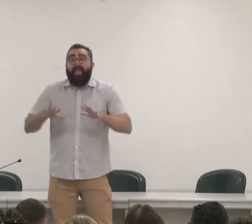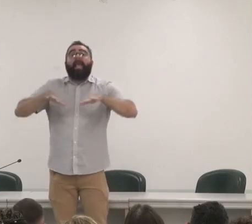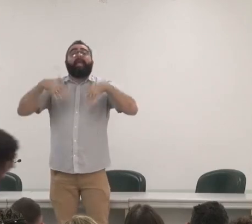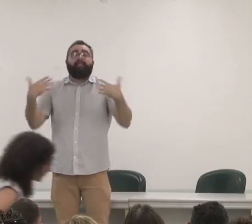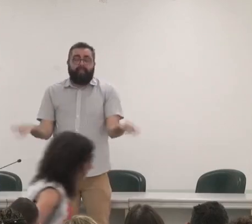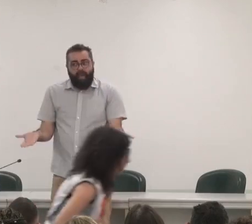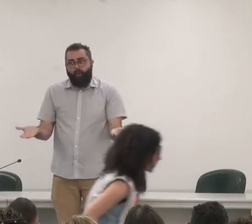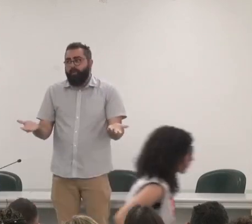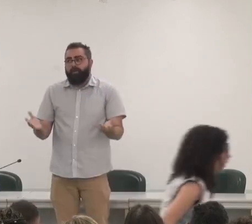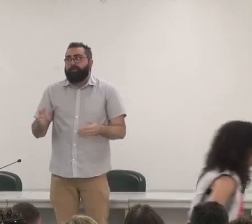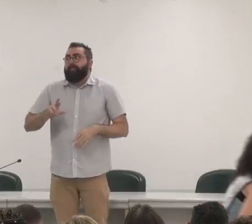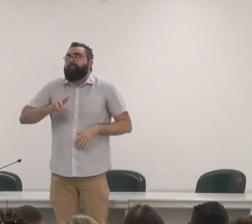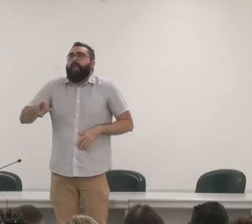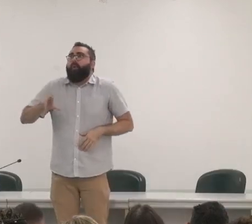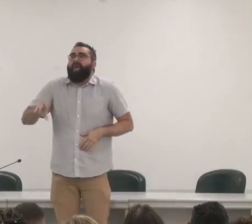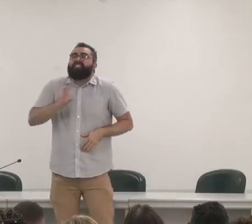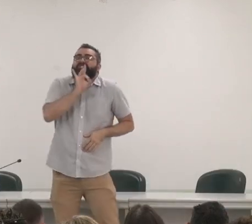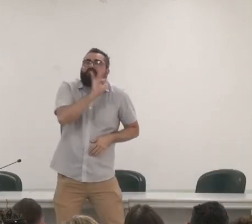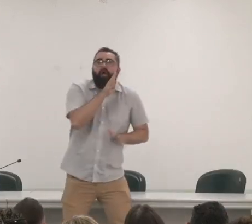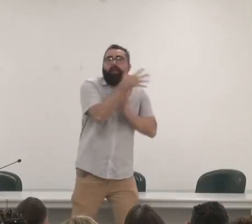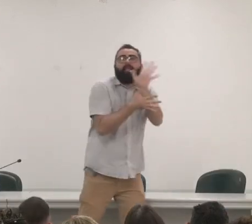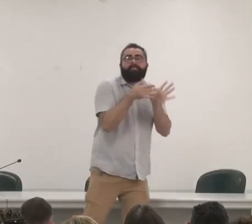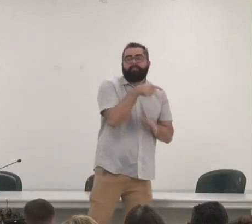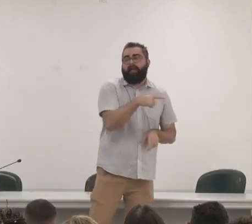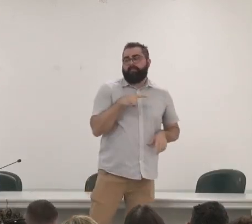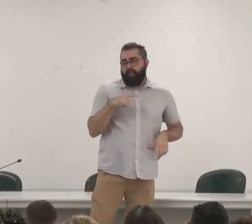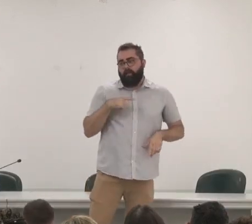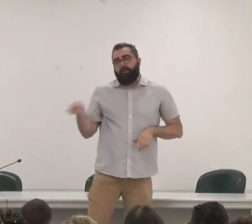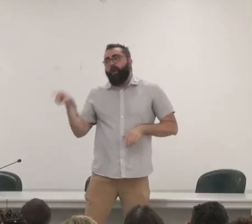Então, essa iconicidade nos fonemas não está